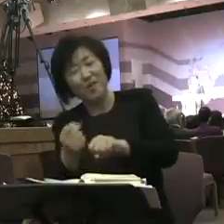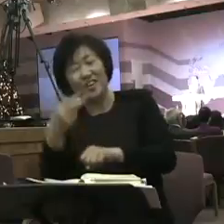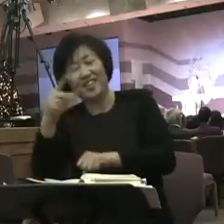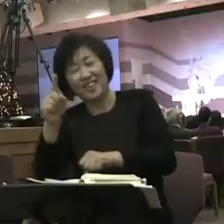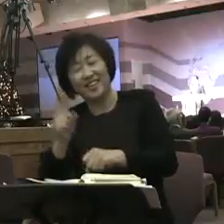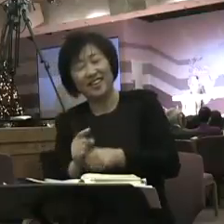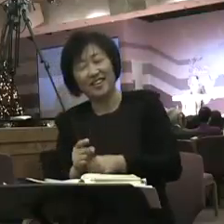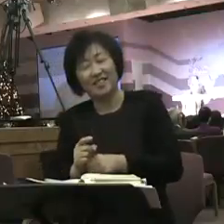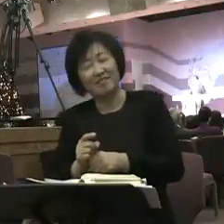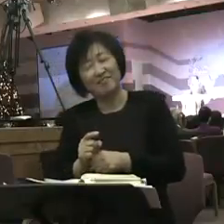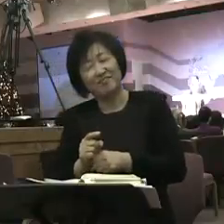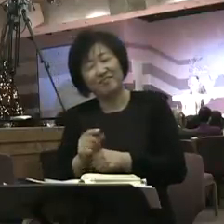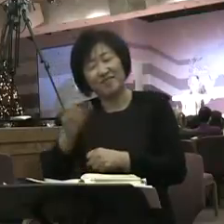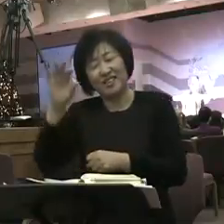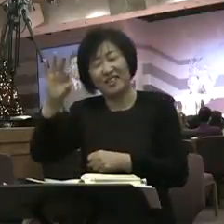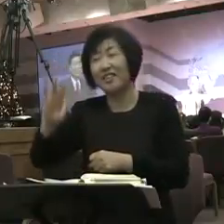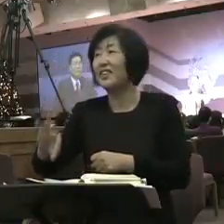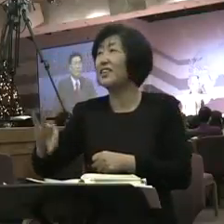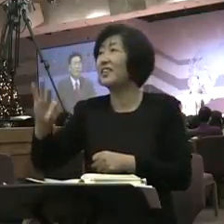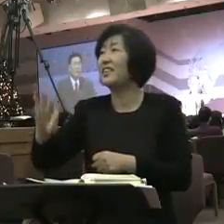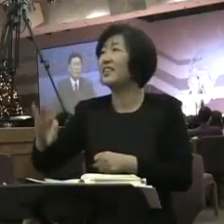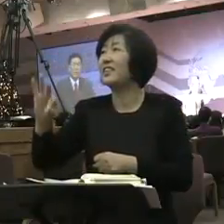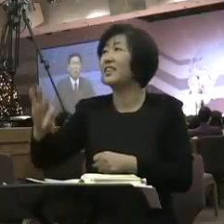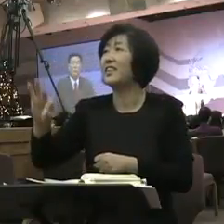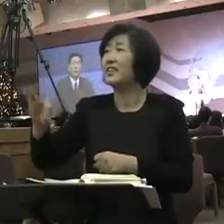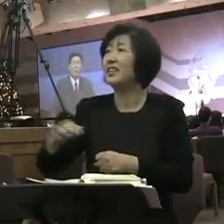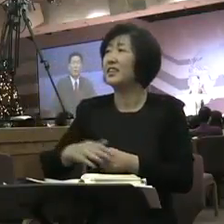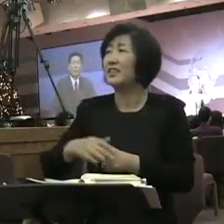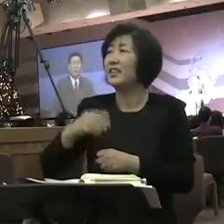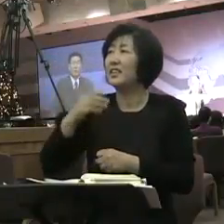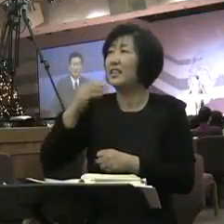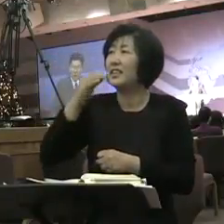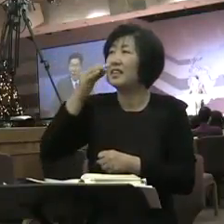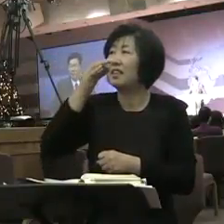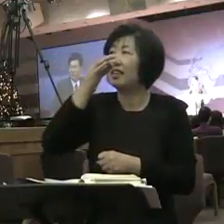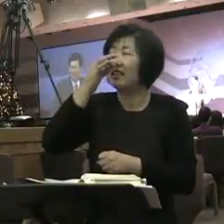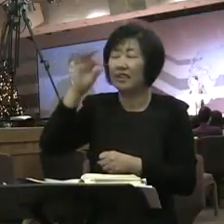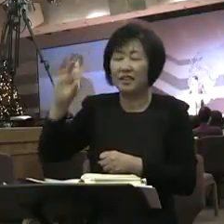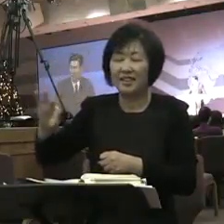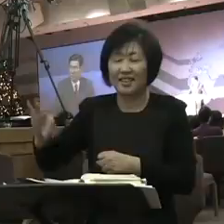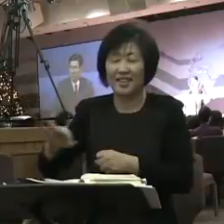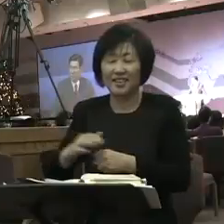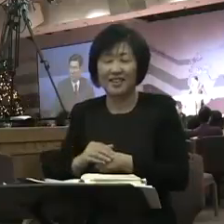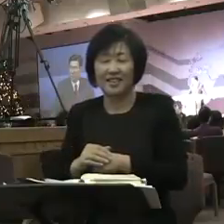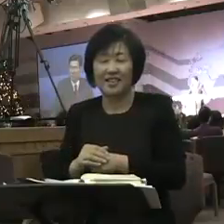좀 비참하죠? 아니면 stamp collection was his life.